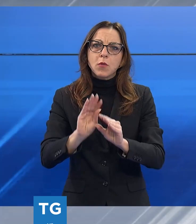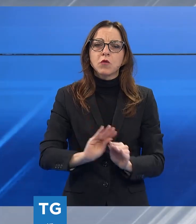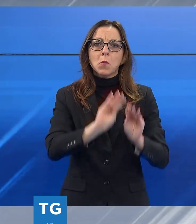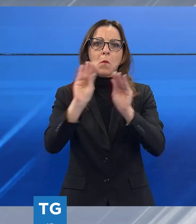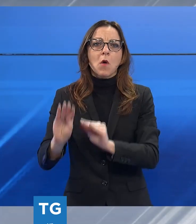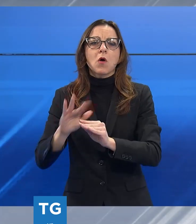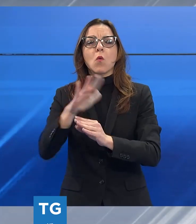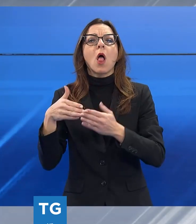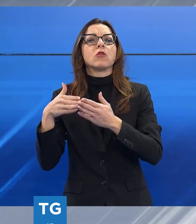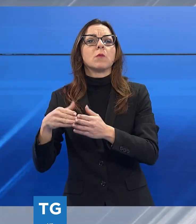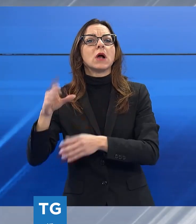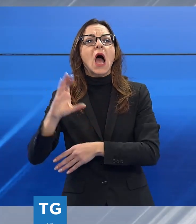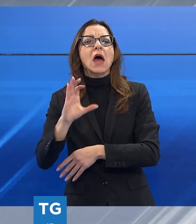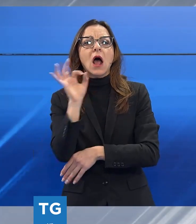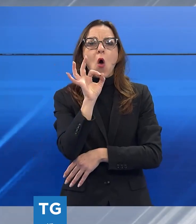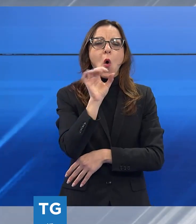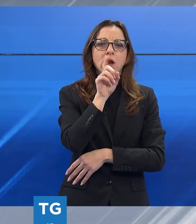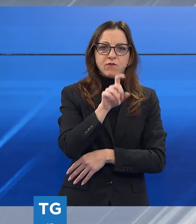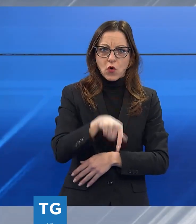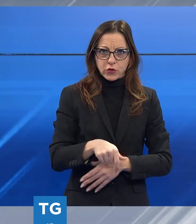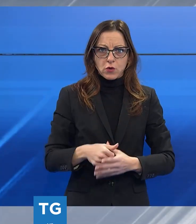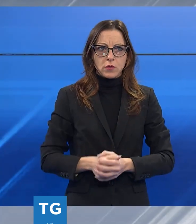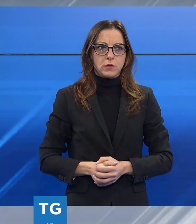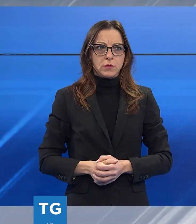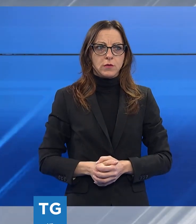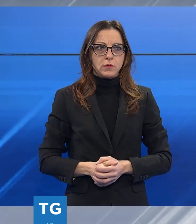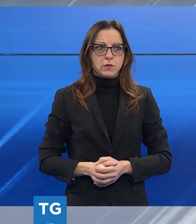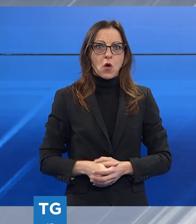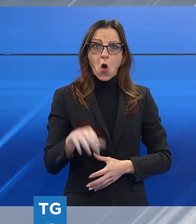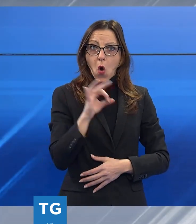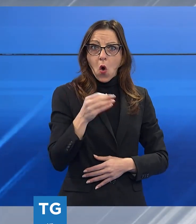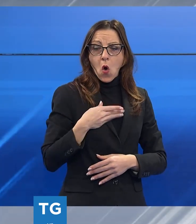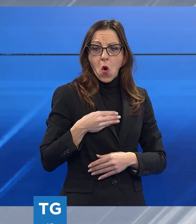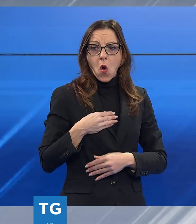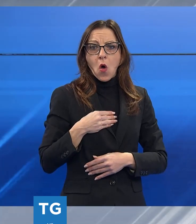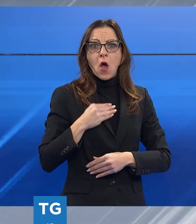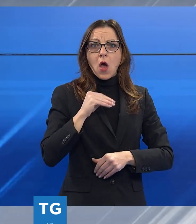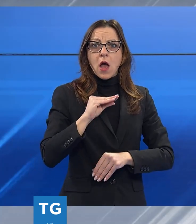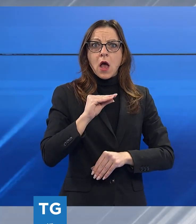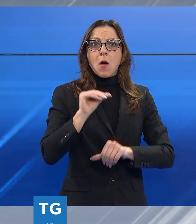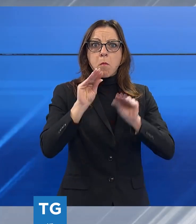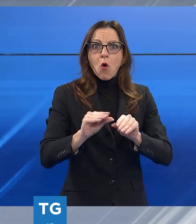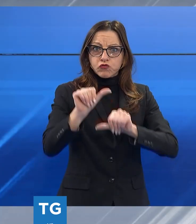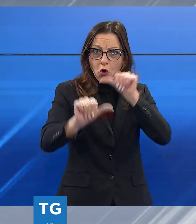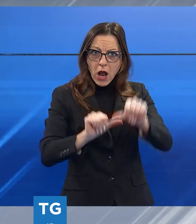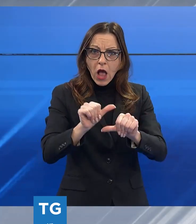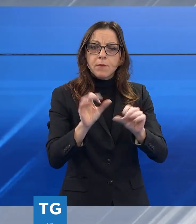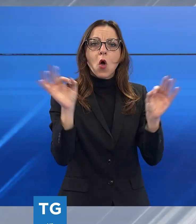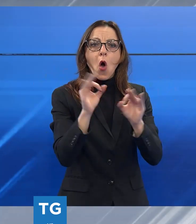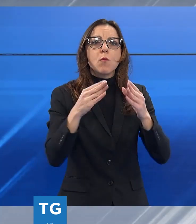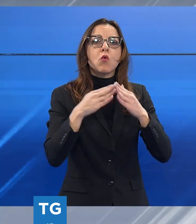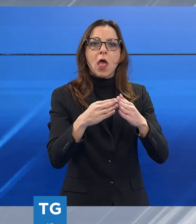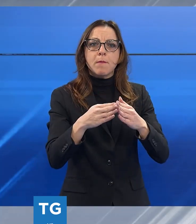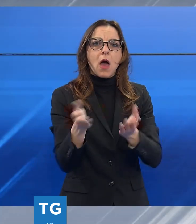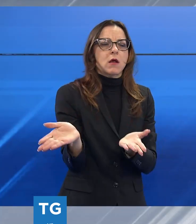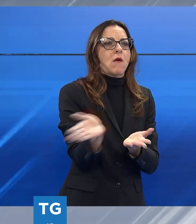Carrara o a Livorno. Ascoltiamo. O mi sposto o disarmo la barca. Due sono le cose. E